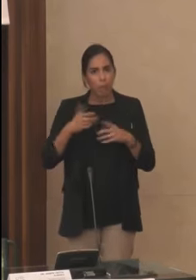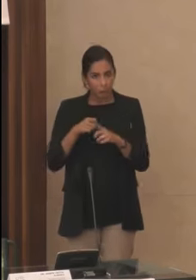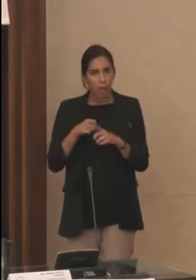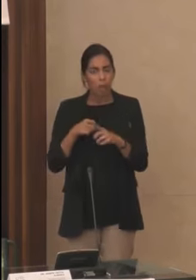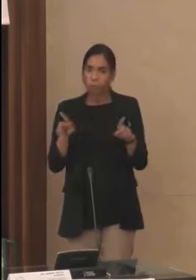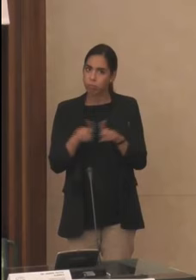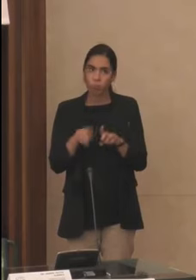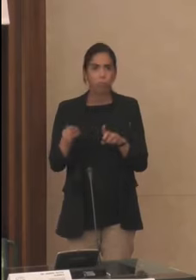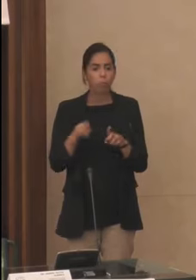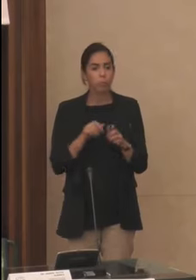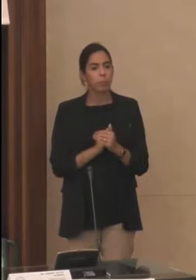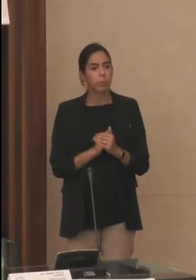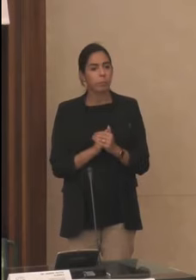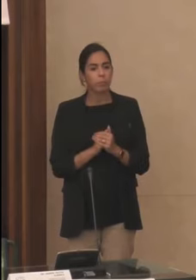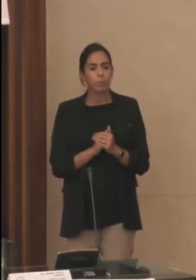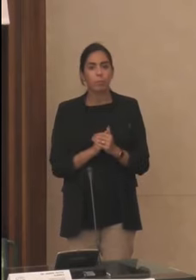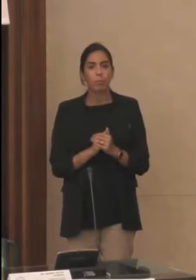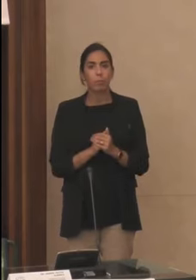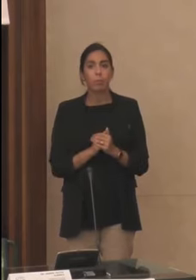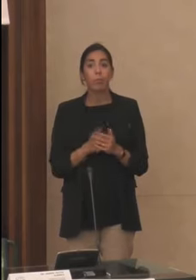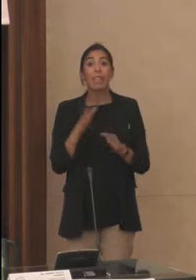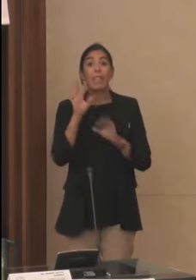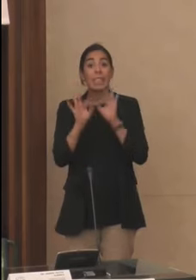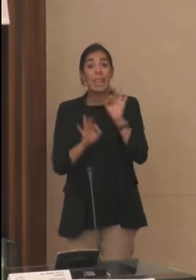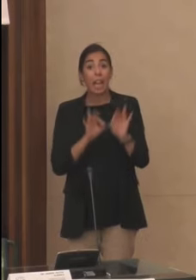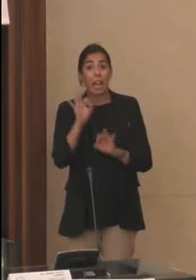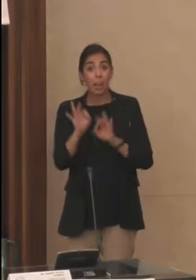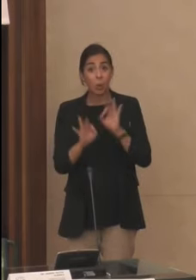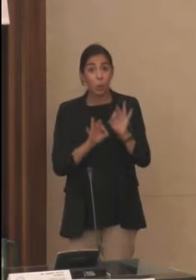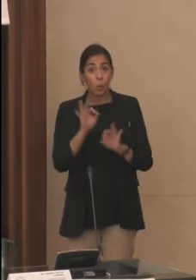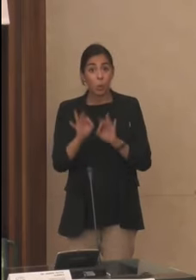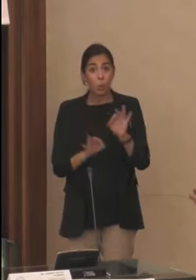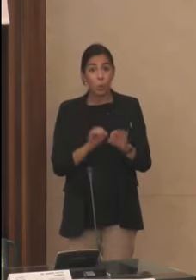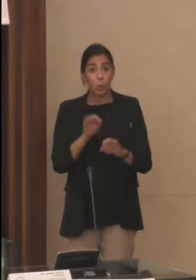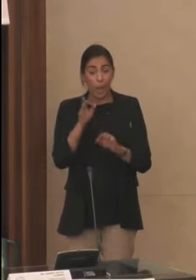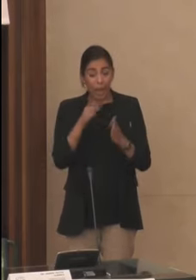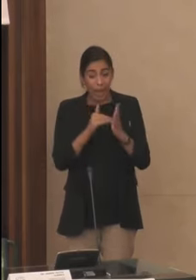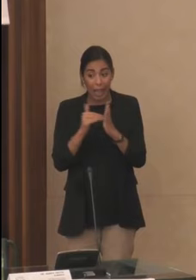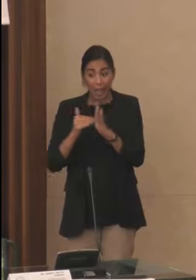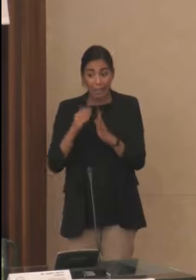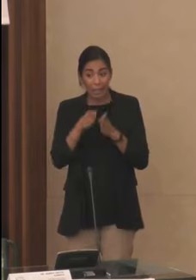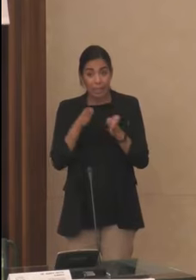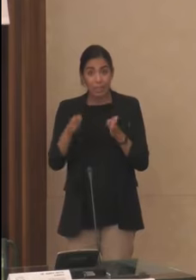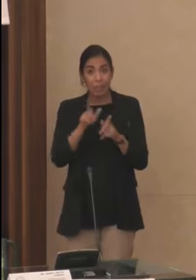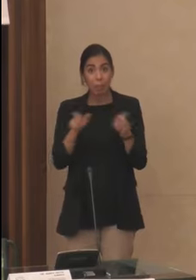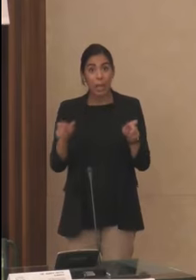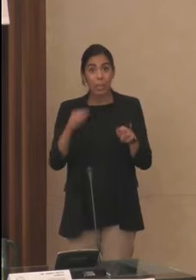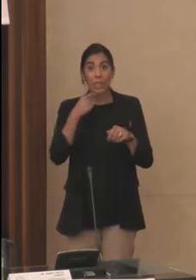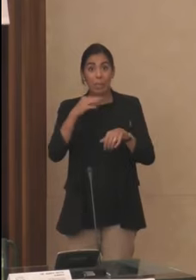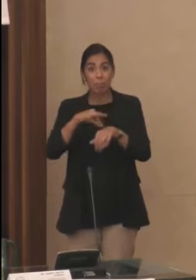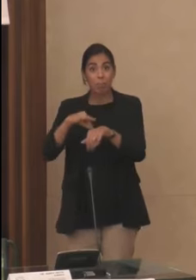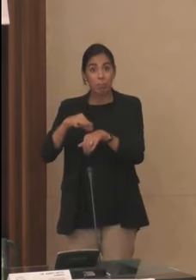malattia. Il trattamento accurato dei pazienti Covid-19 a domicilio da parte dei